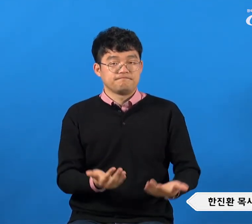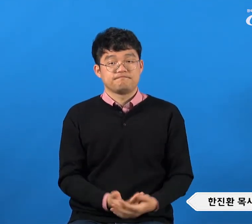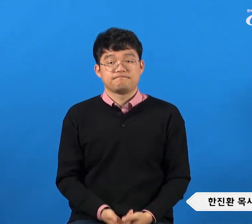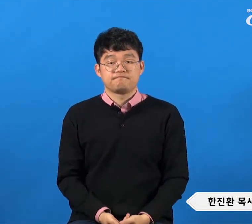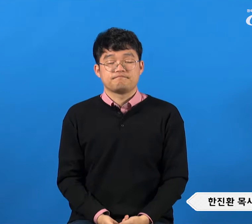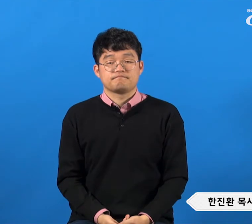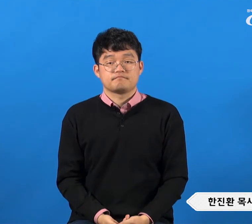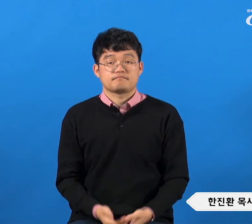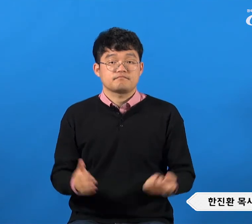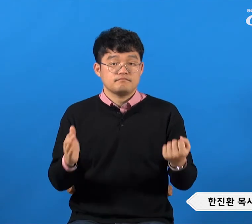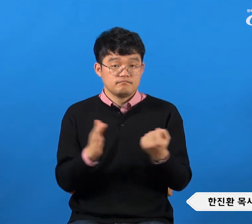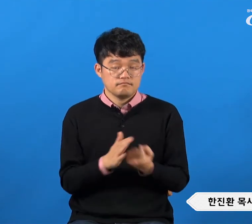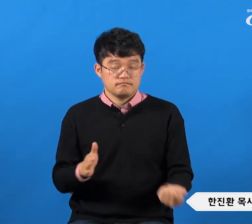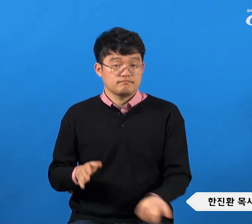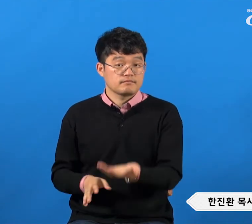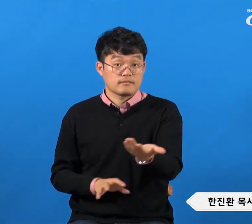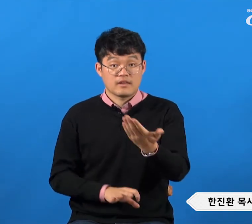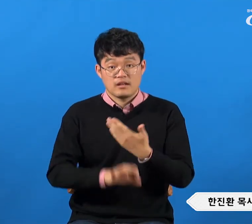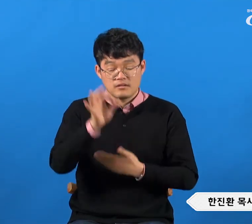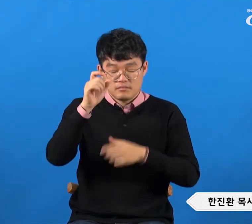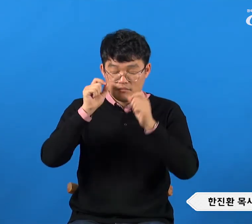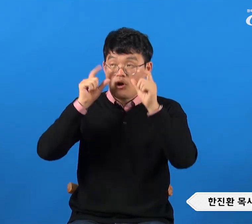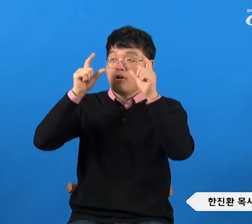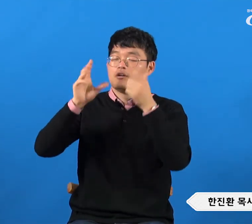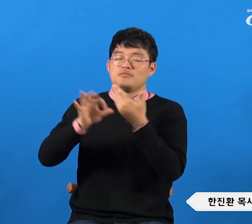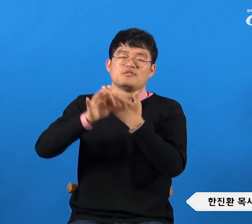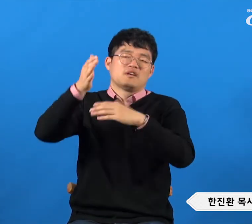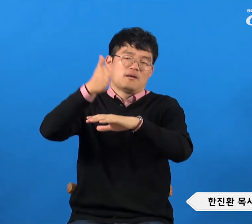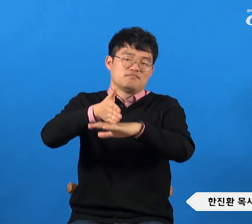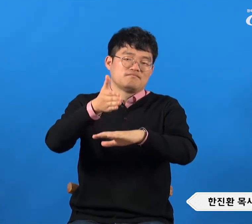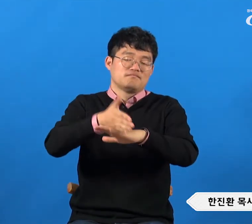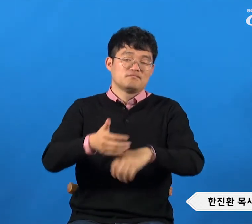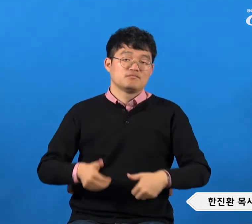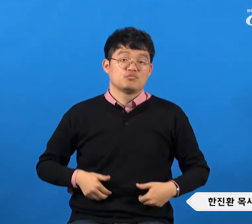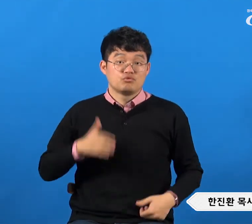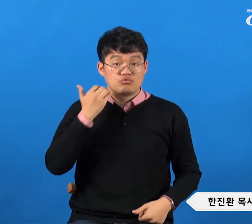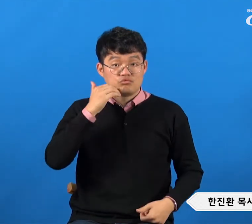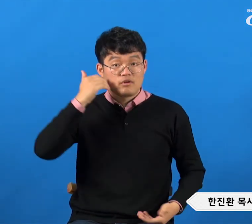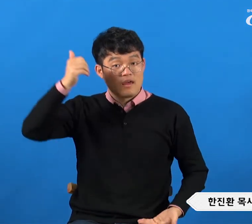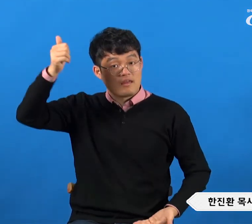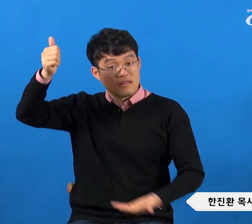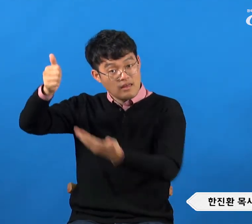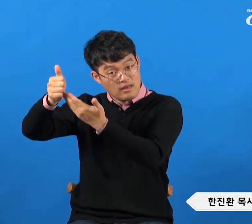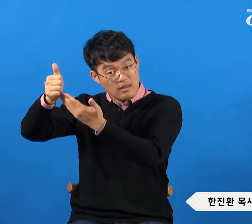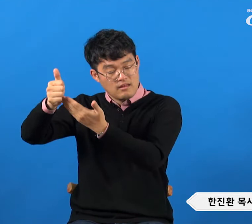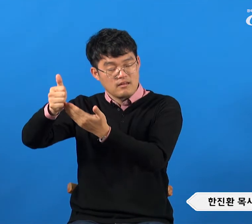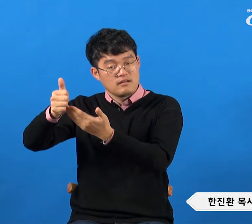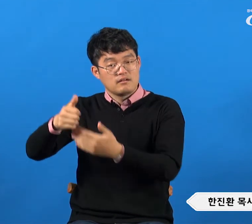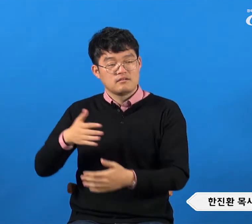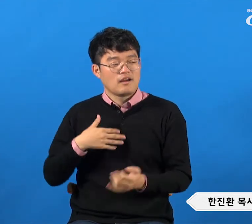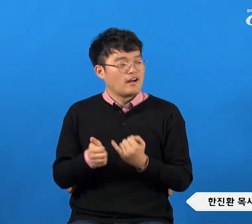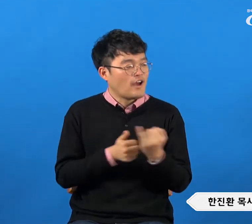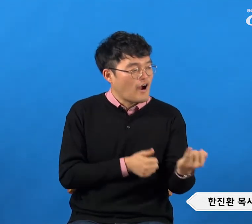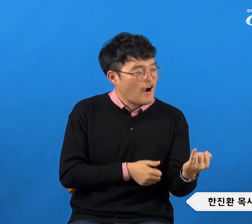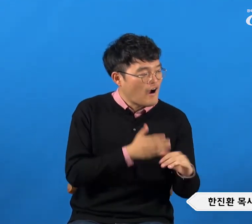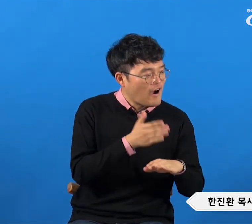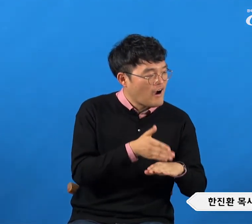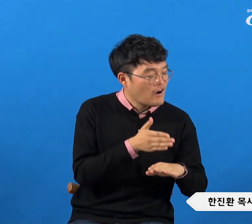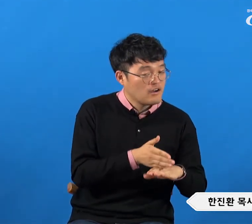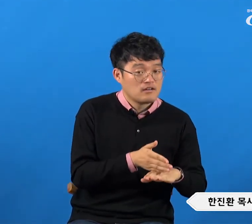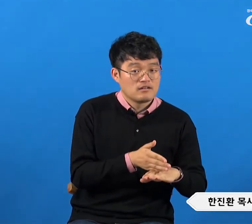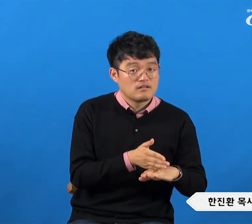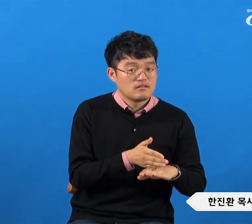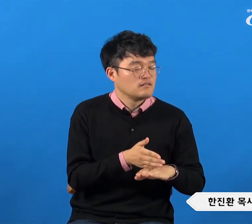그래서 아침에 여러분 눈을 뜨면 감사해야 됩니다. 누구에게요? 내 와이프에게